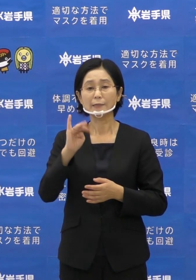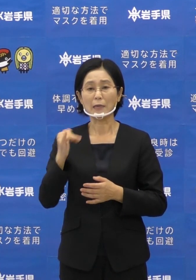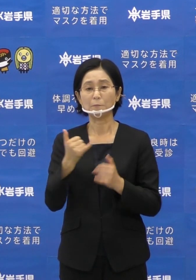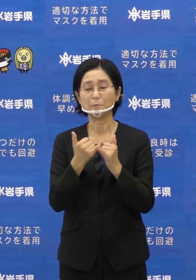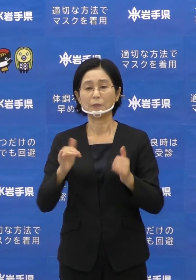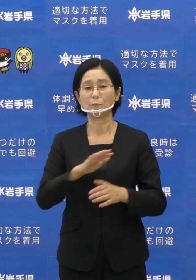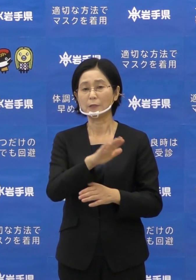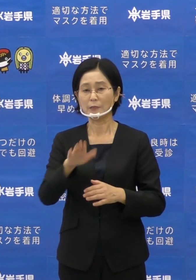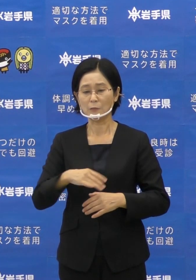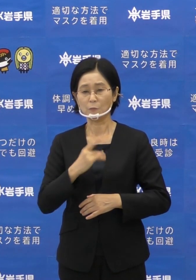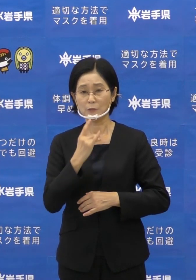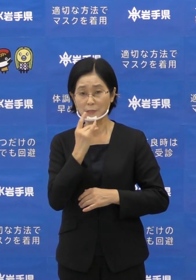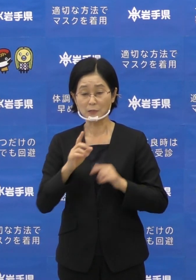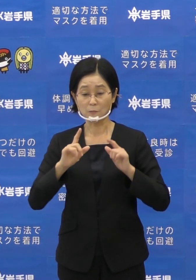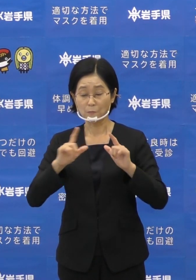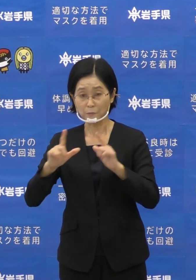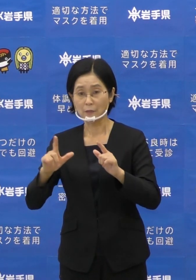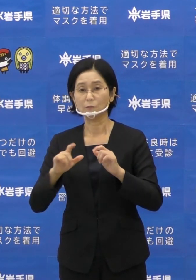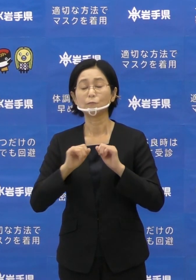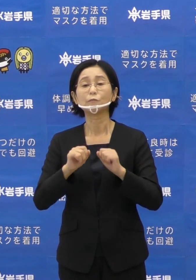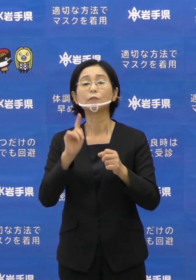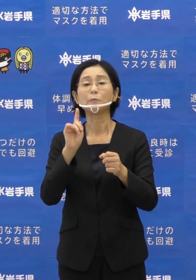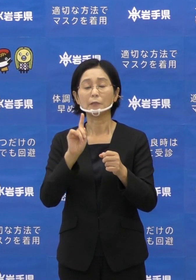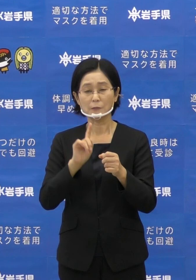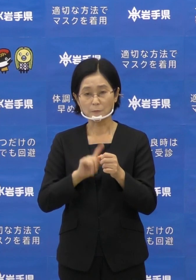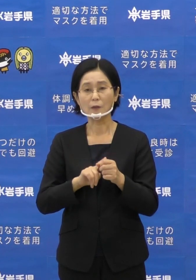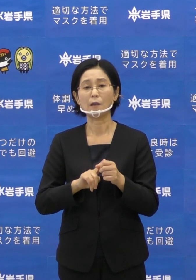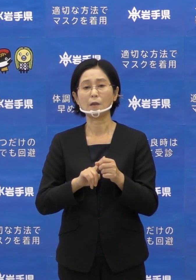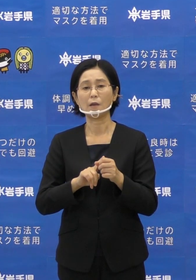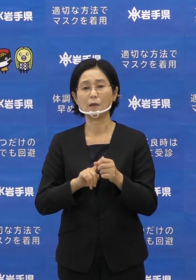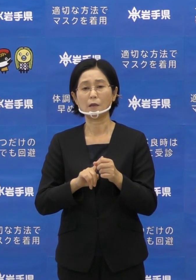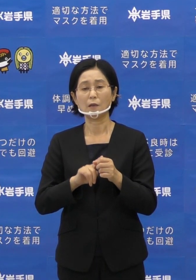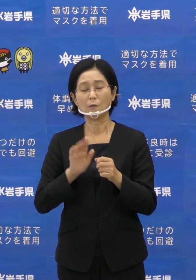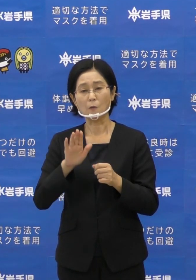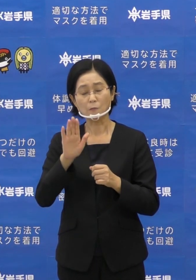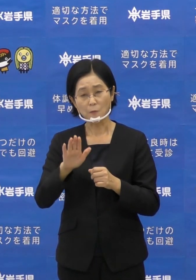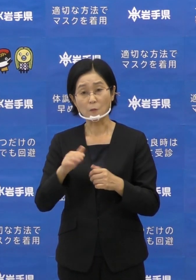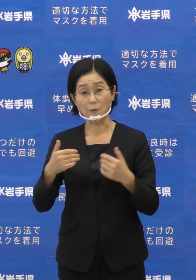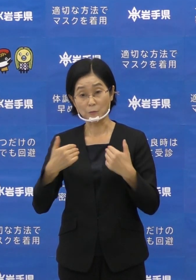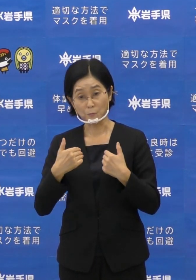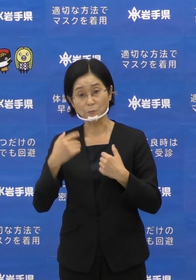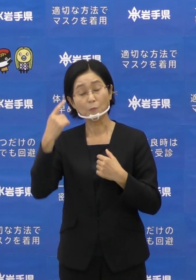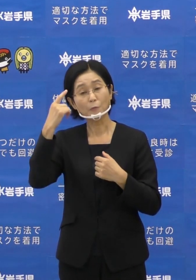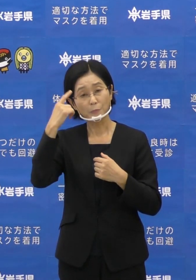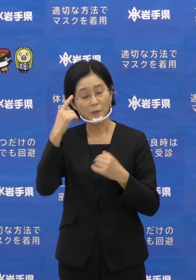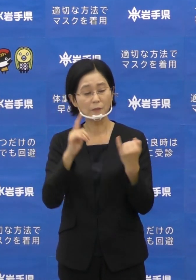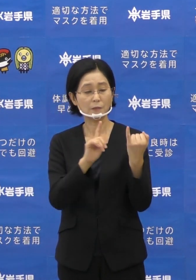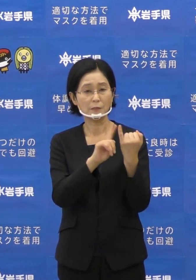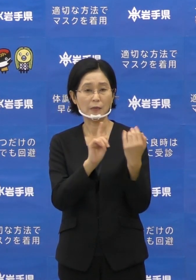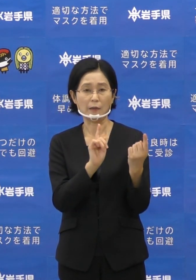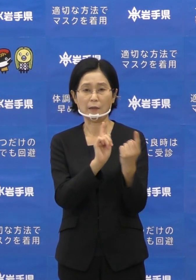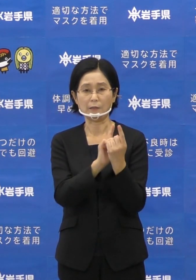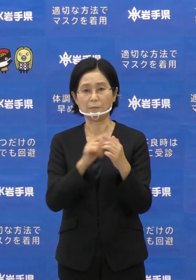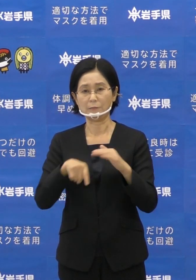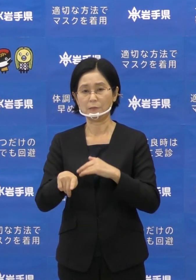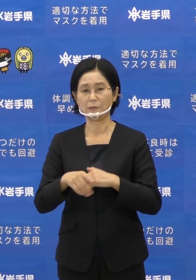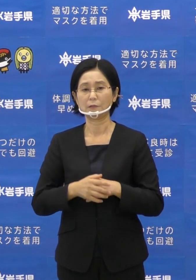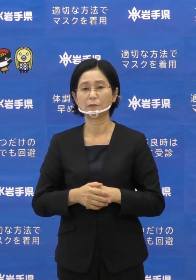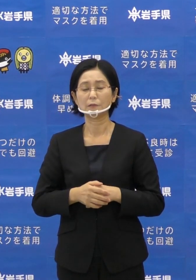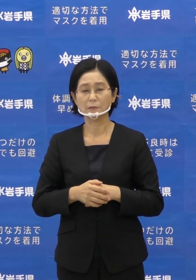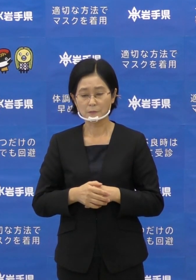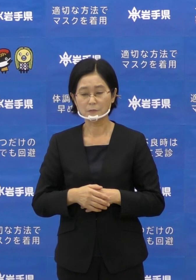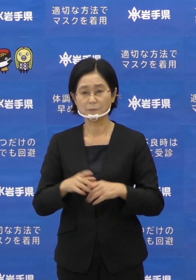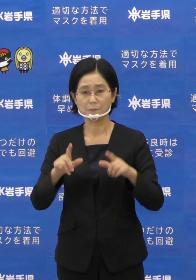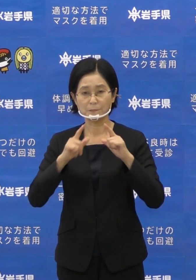ルス対策により力を入れていくために必要と考えてやっていました。 分かりました。ありがとうござい